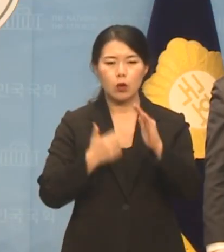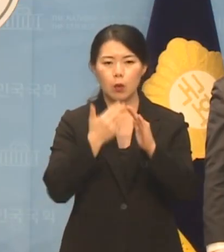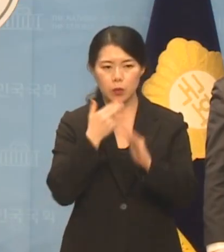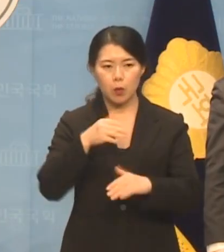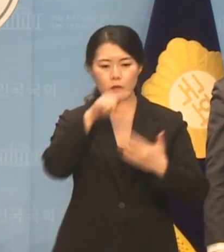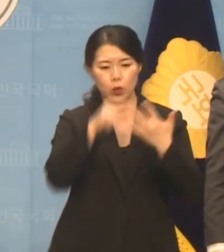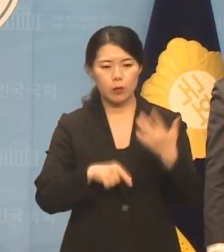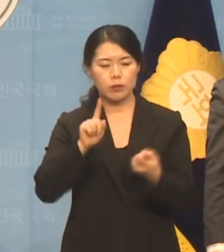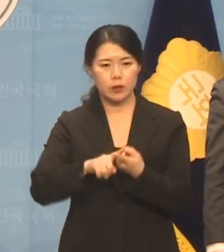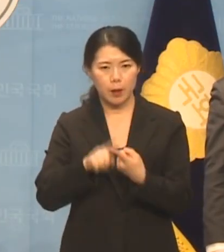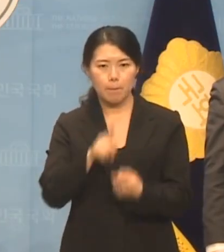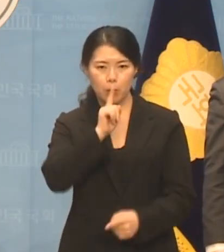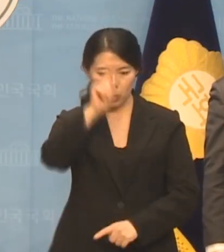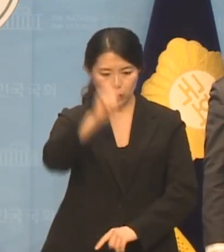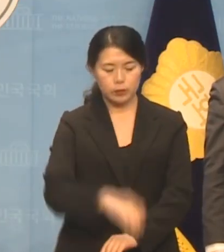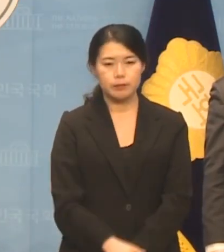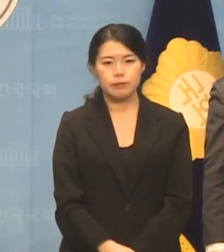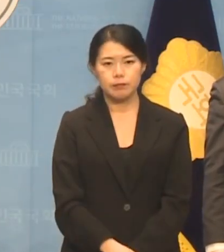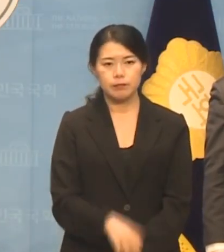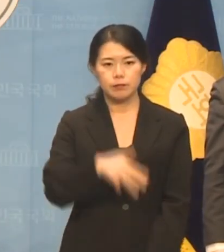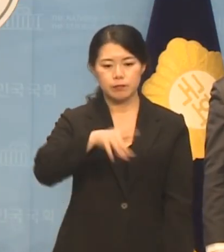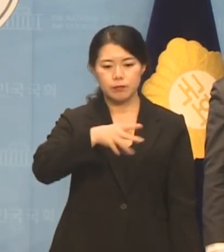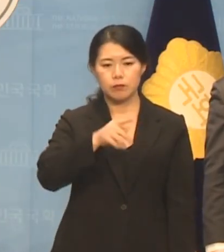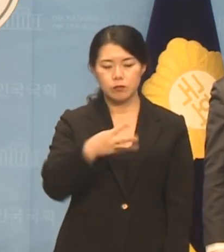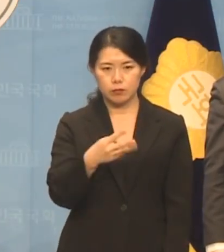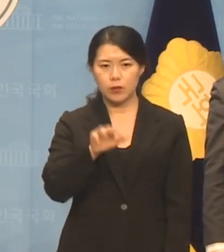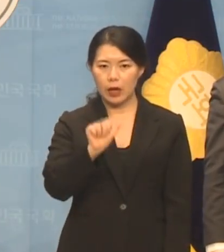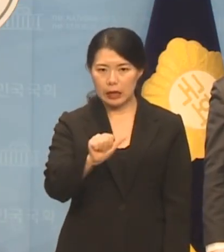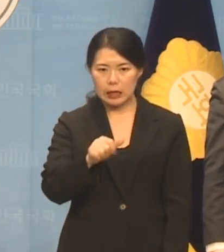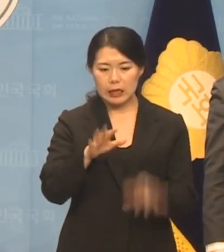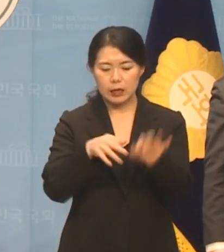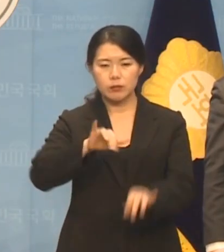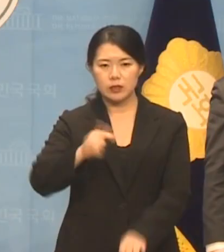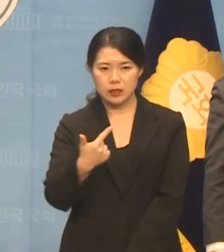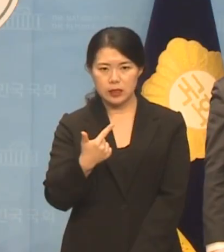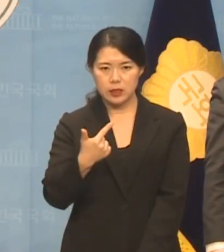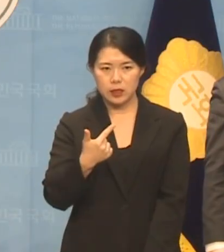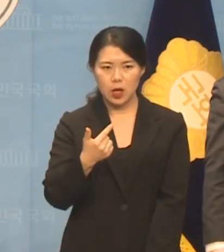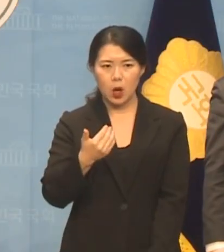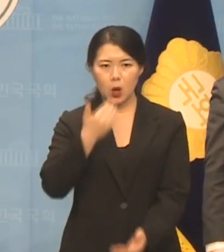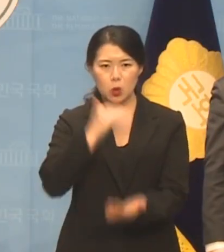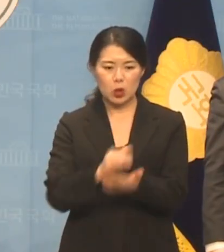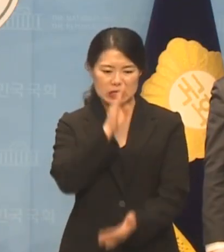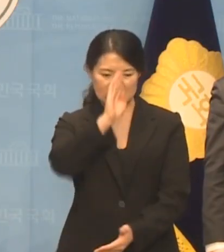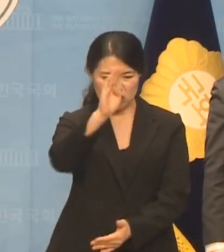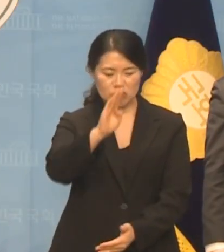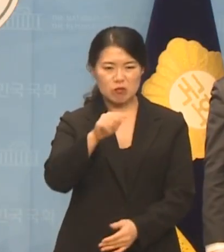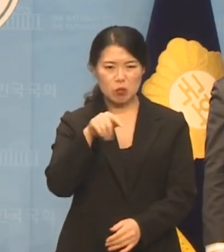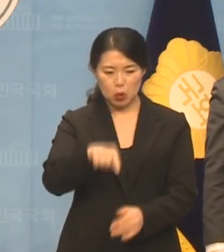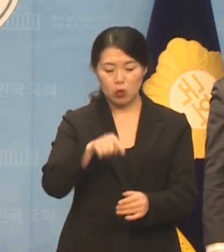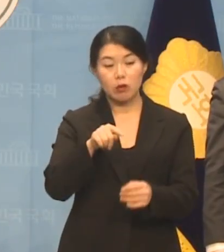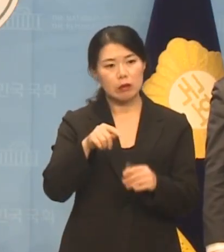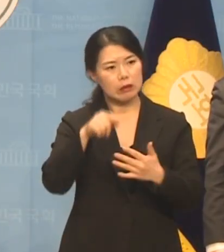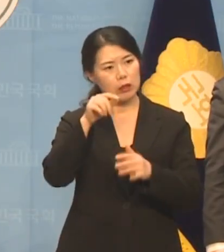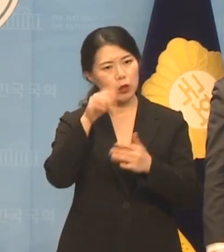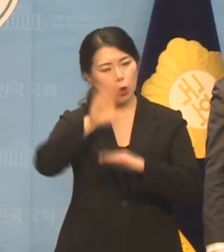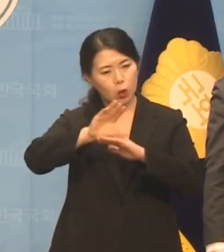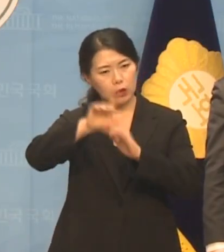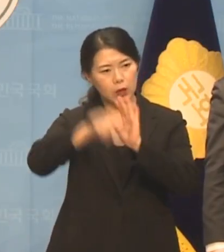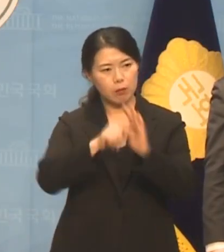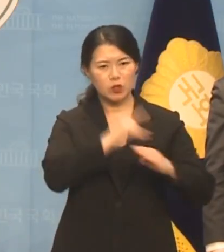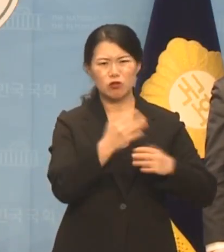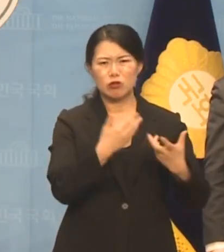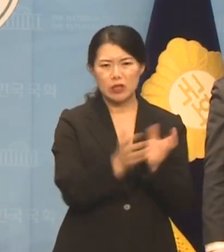대한 방송 대응 보고입니다. 채널A 김진애 돌직구쇼 방송 중 한 패널이 민주당의 입법